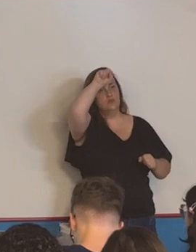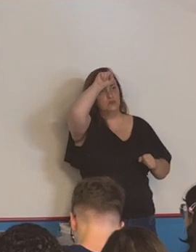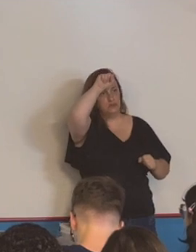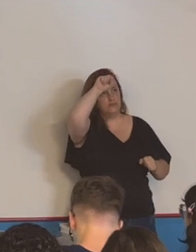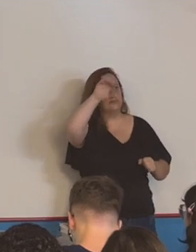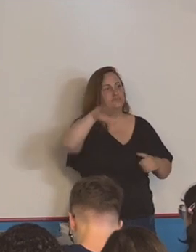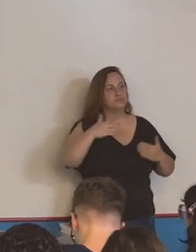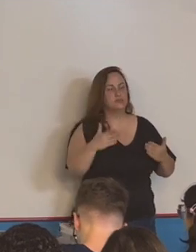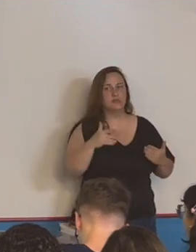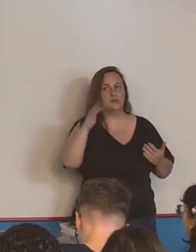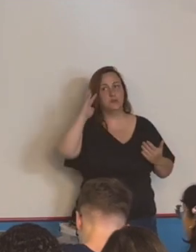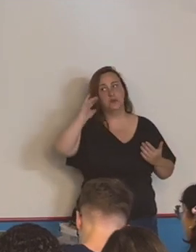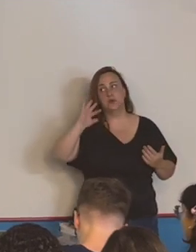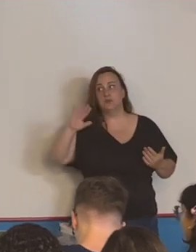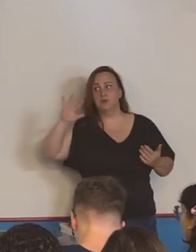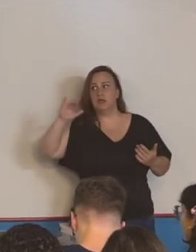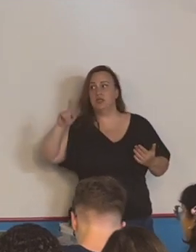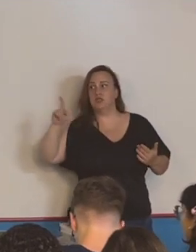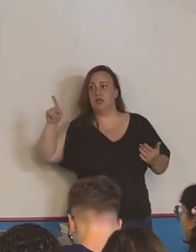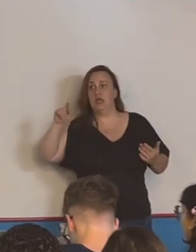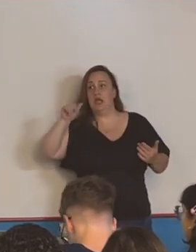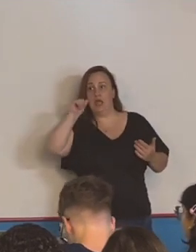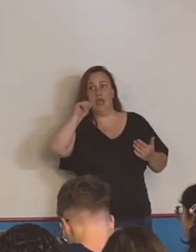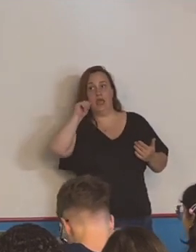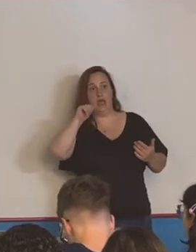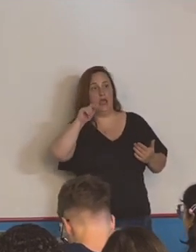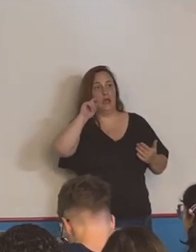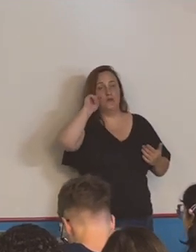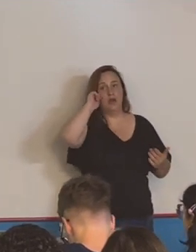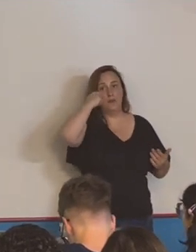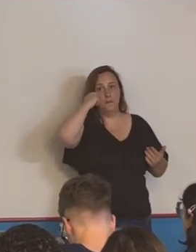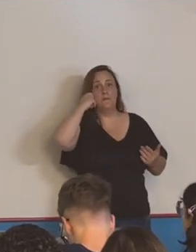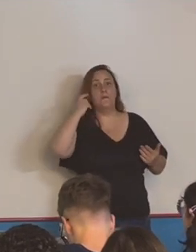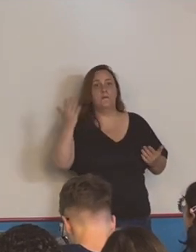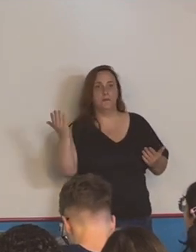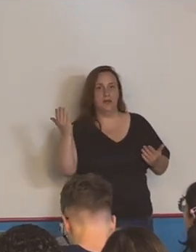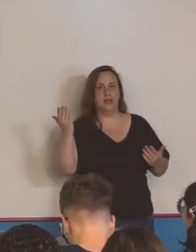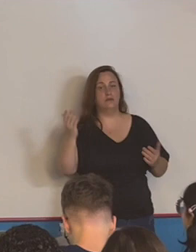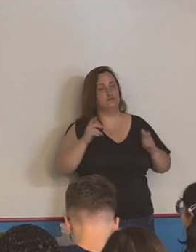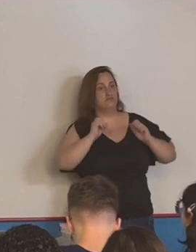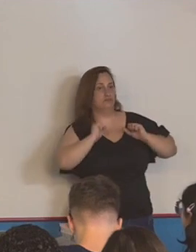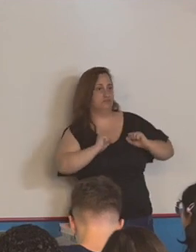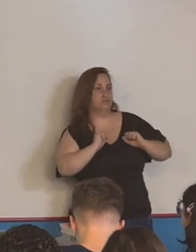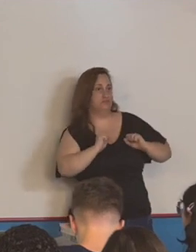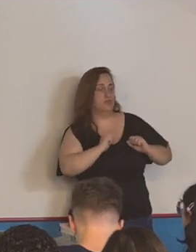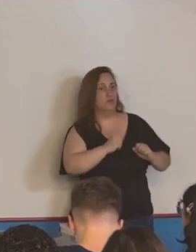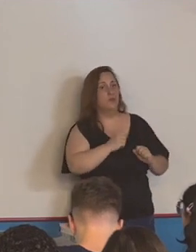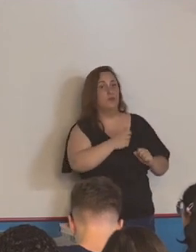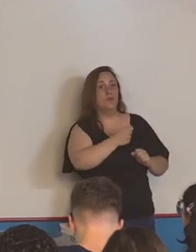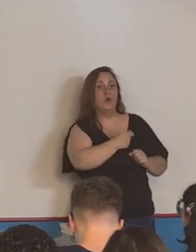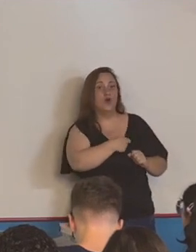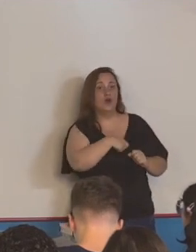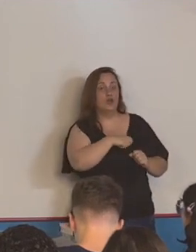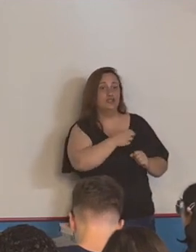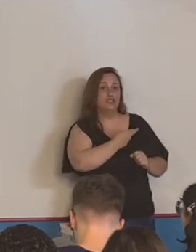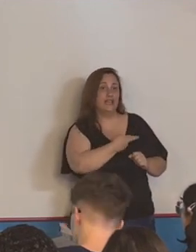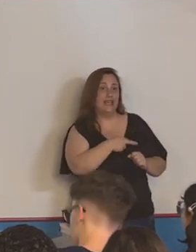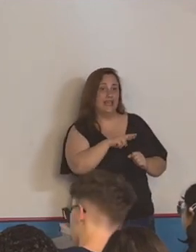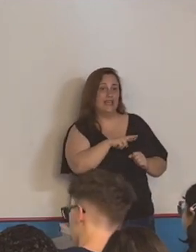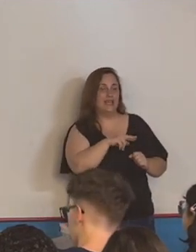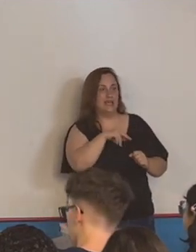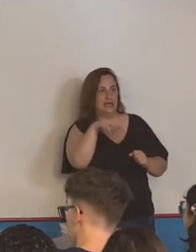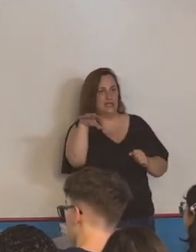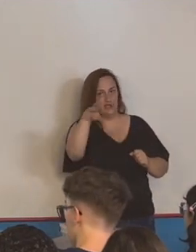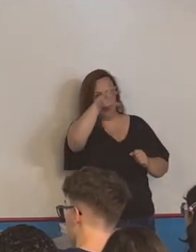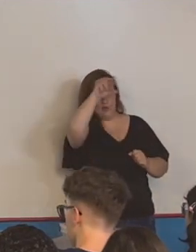né, por ser uma africana, né, preta, que poderia ter sido de uma cultura iorubá também, eu trouxe questões,